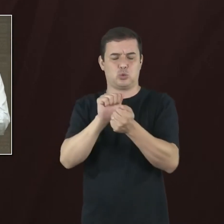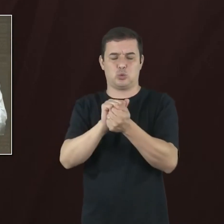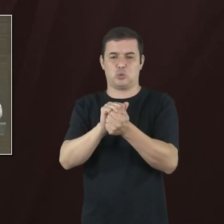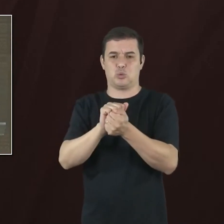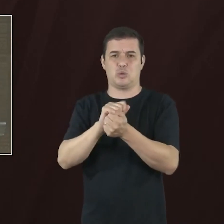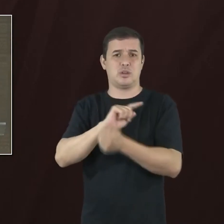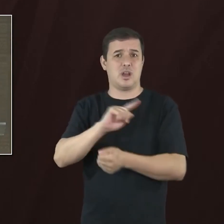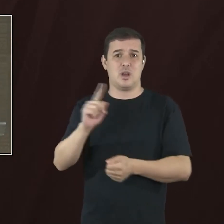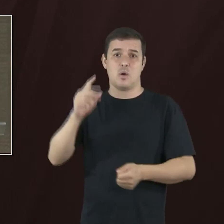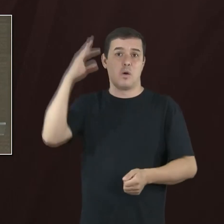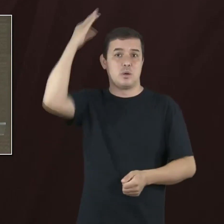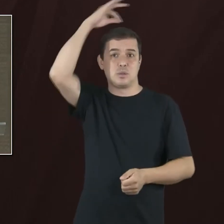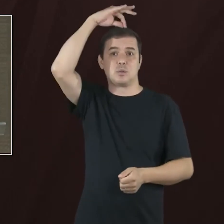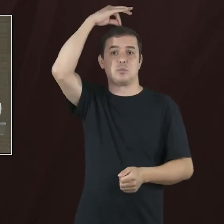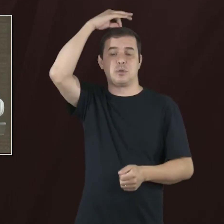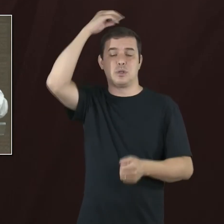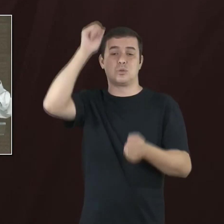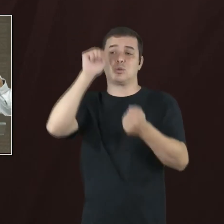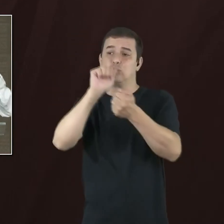nós temos